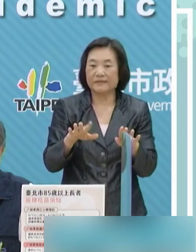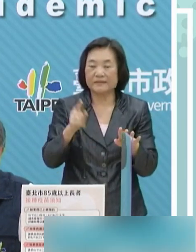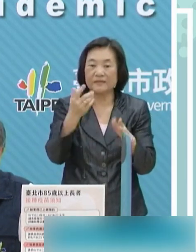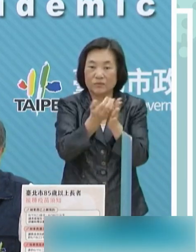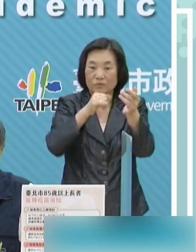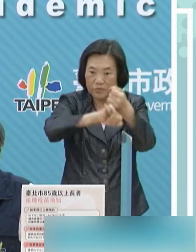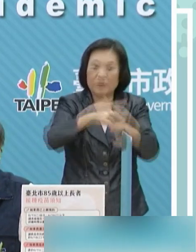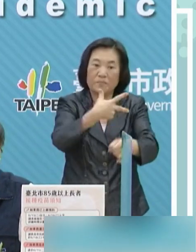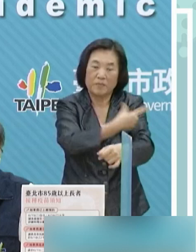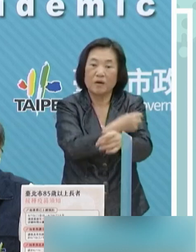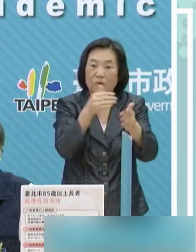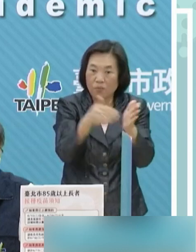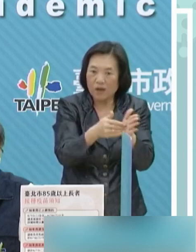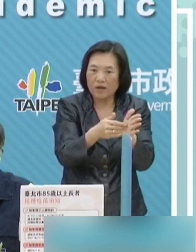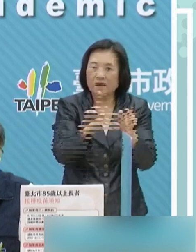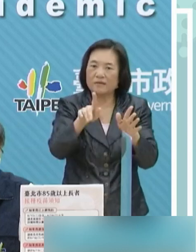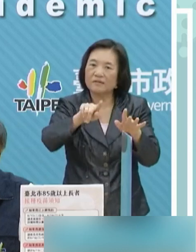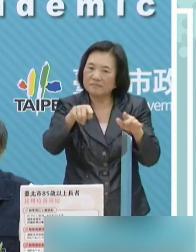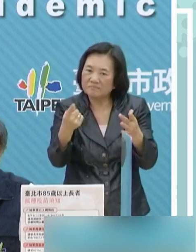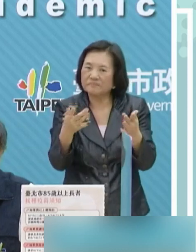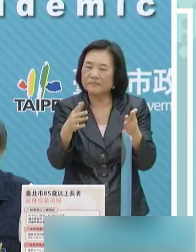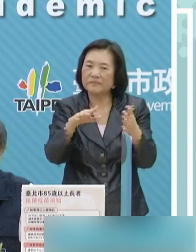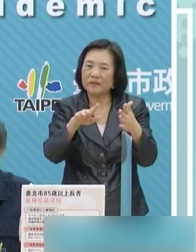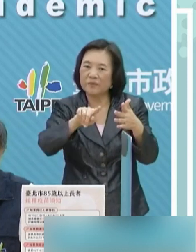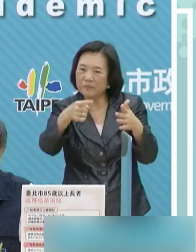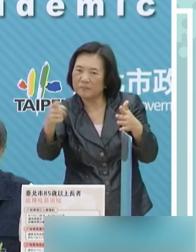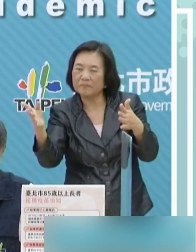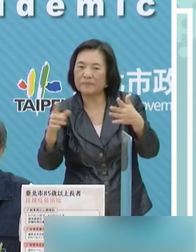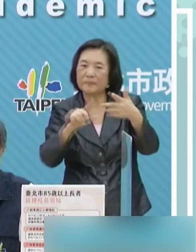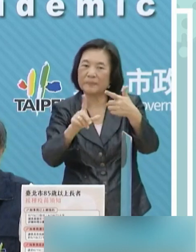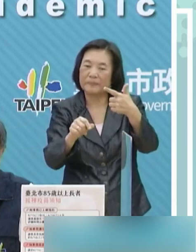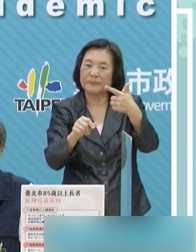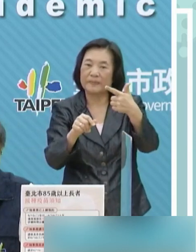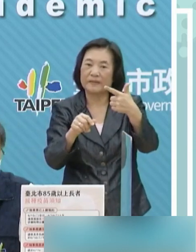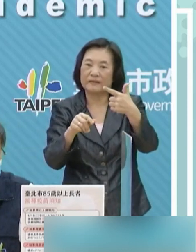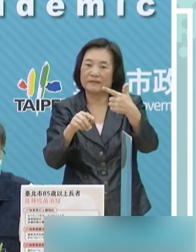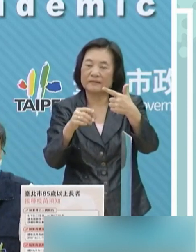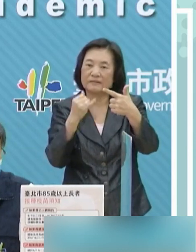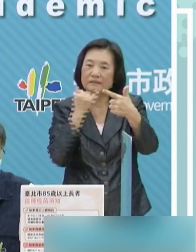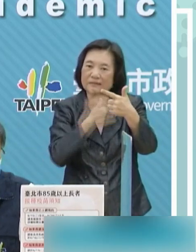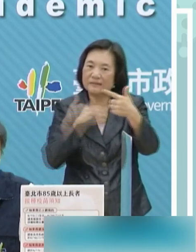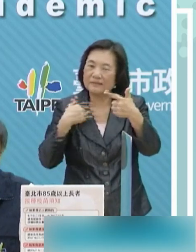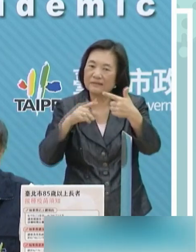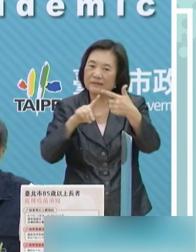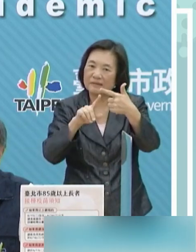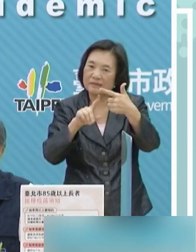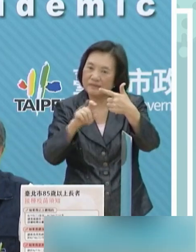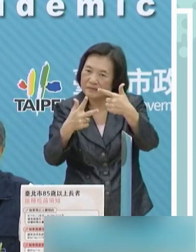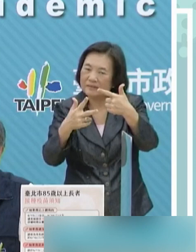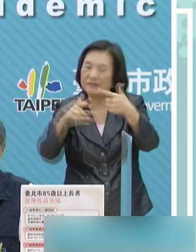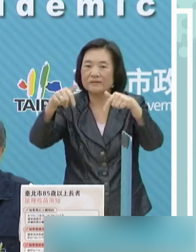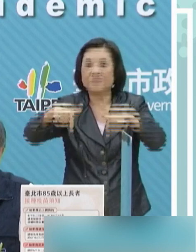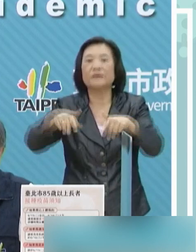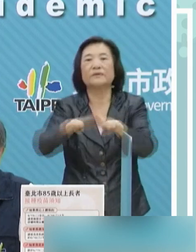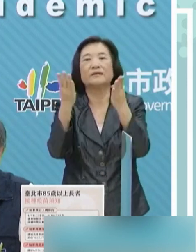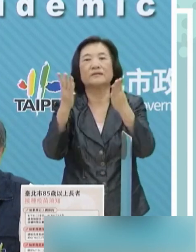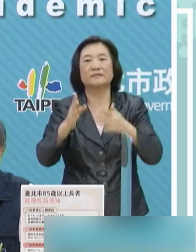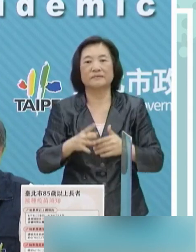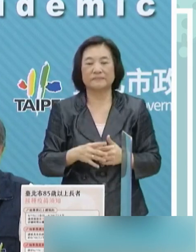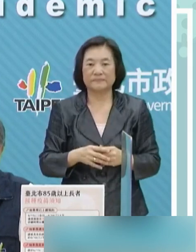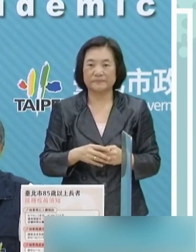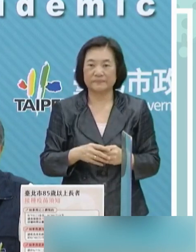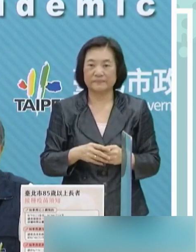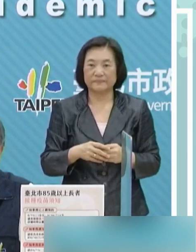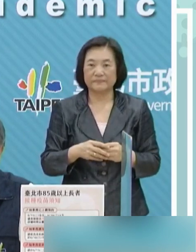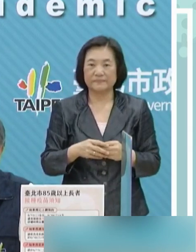打。所以不是涉及在台北市85岁以上的长者，请明天打到你所在